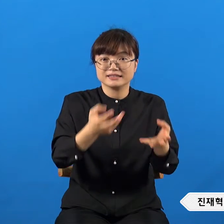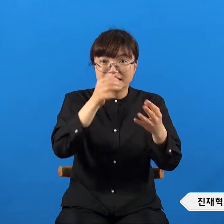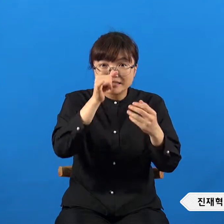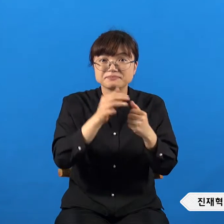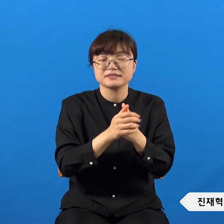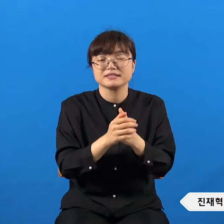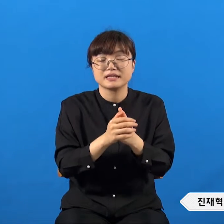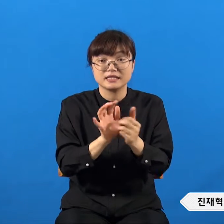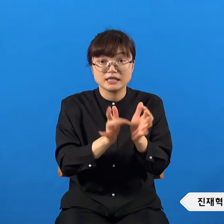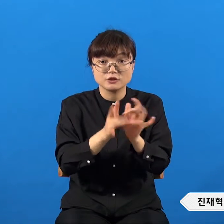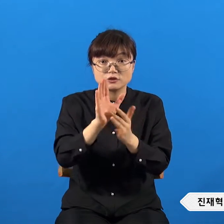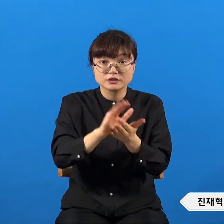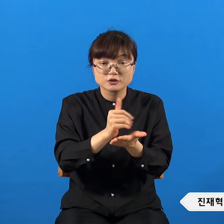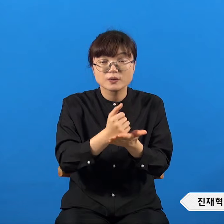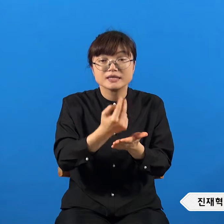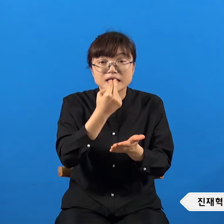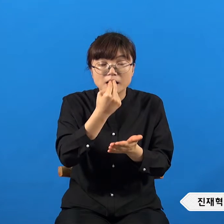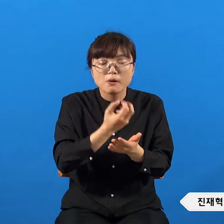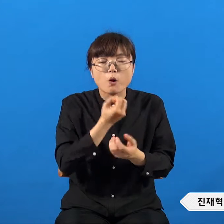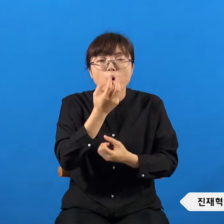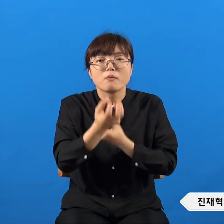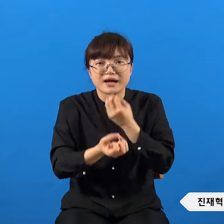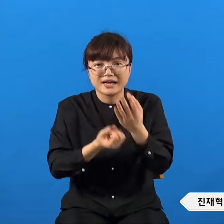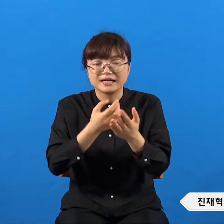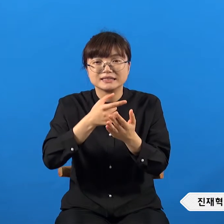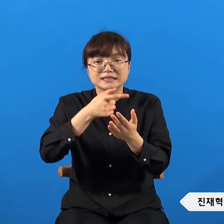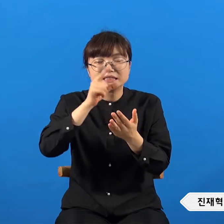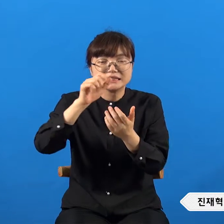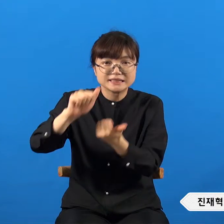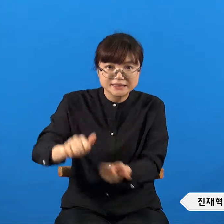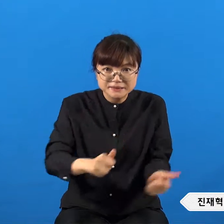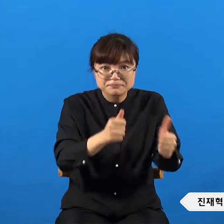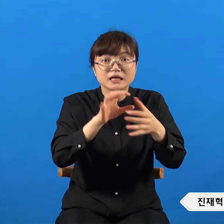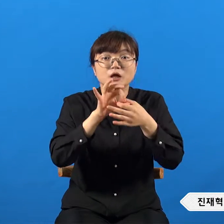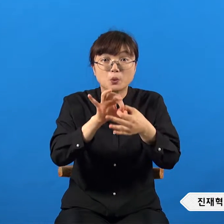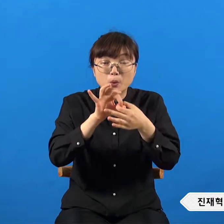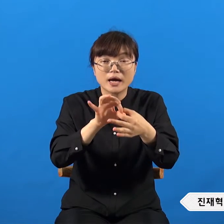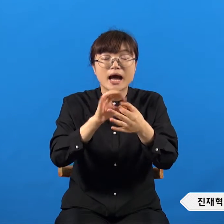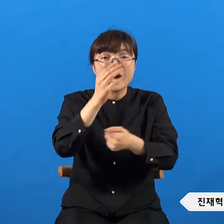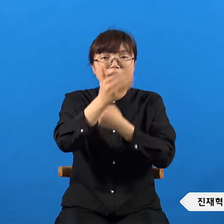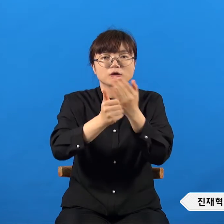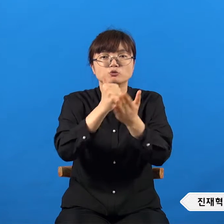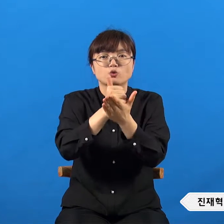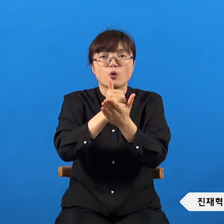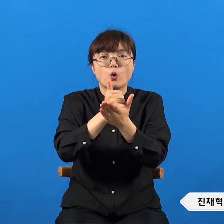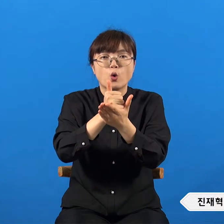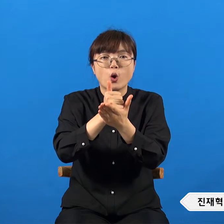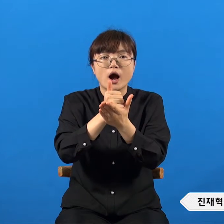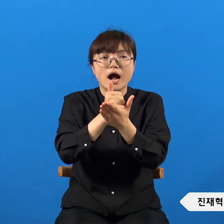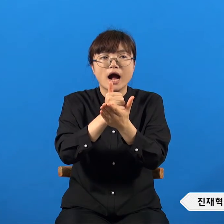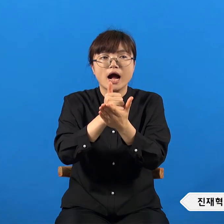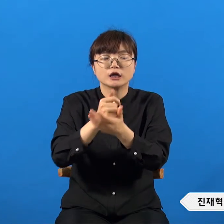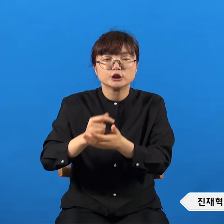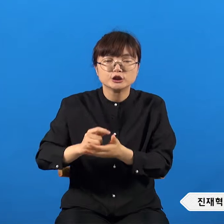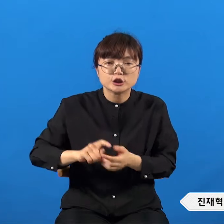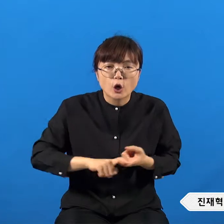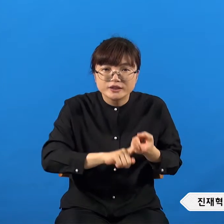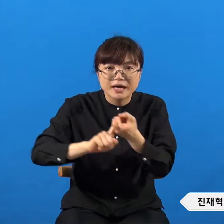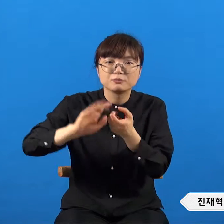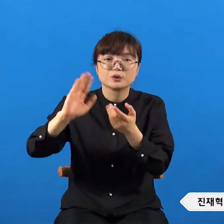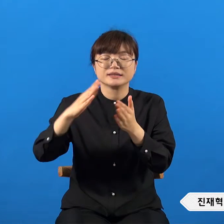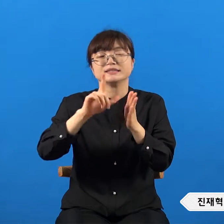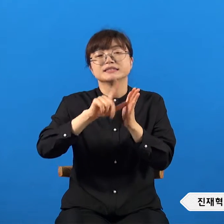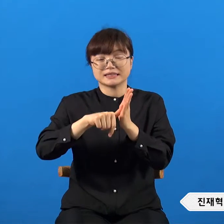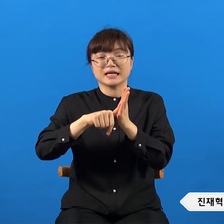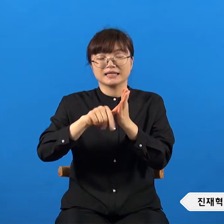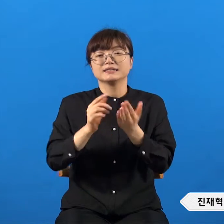대로 예수 그리스도의 생명을 고백하는 침례를 통해 하나님과 연합되는 시간을 함께